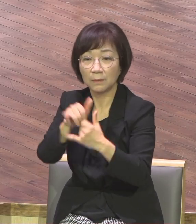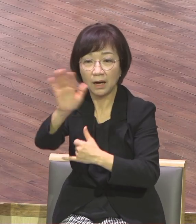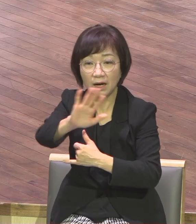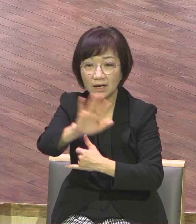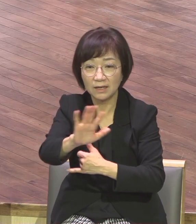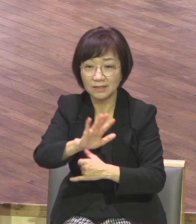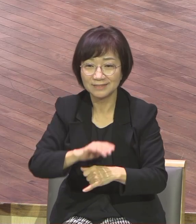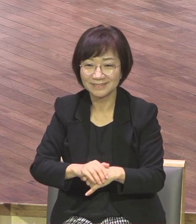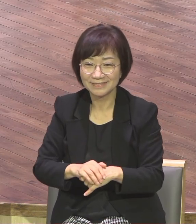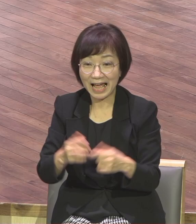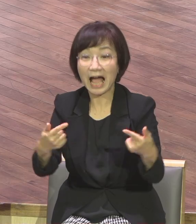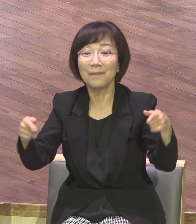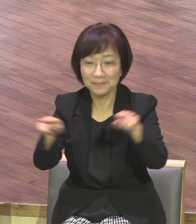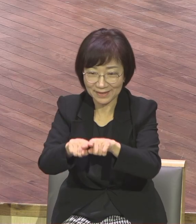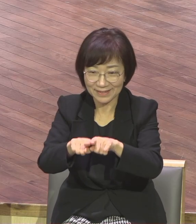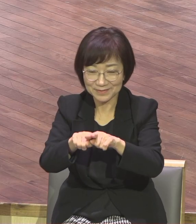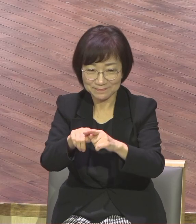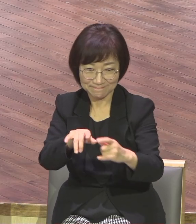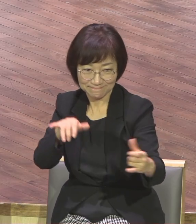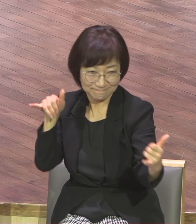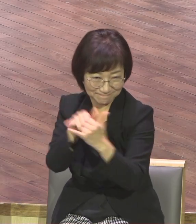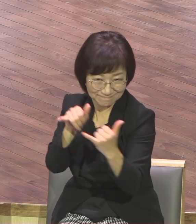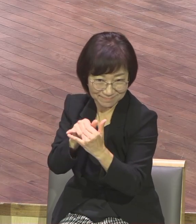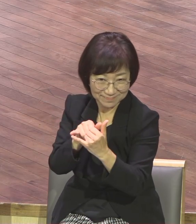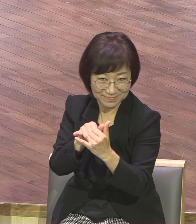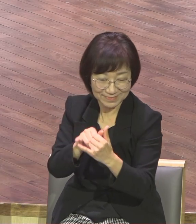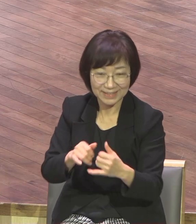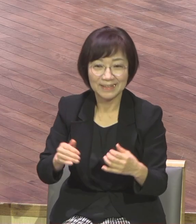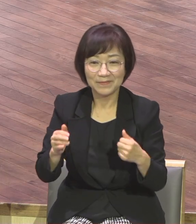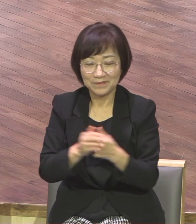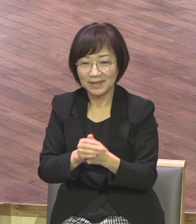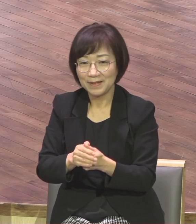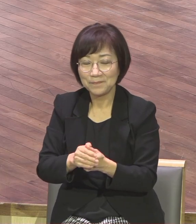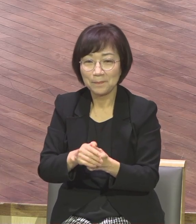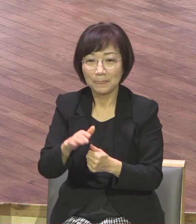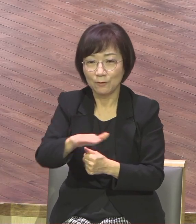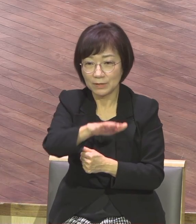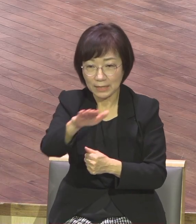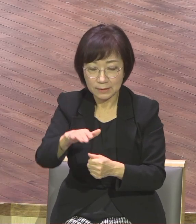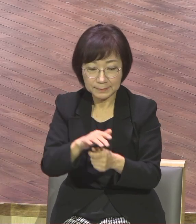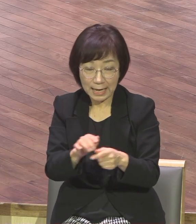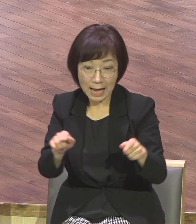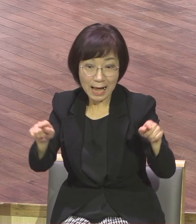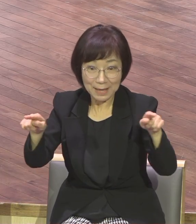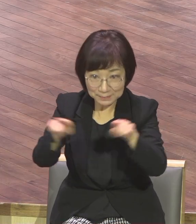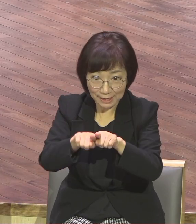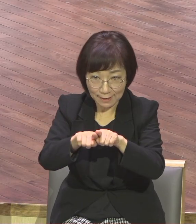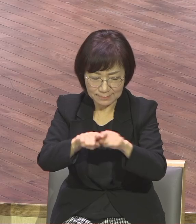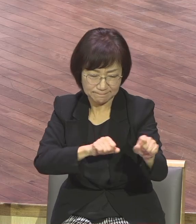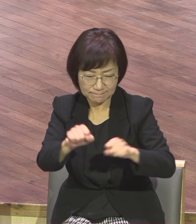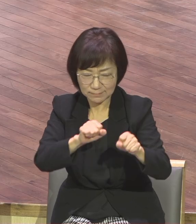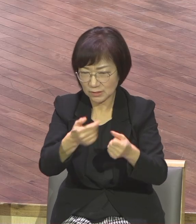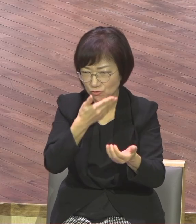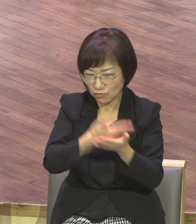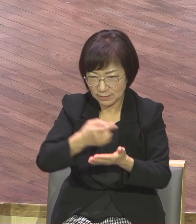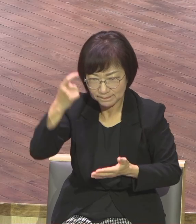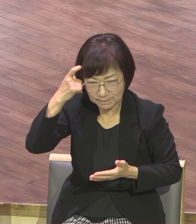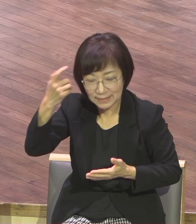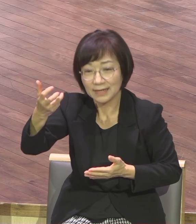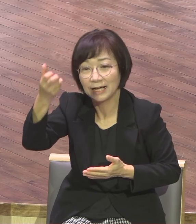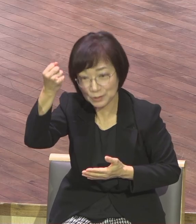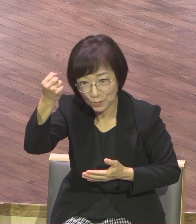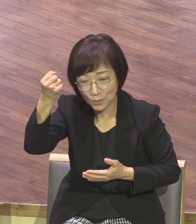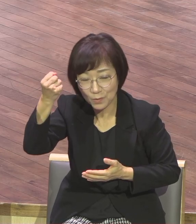통해서 동력이 주는 응답의 플랫폼을 함께 깨닫고 한 영혼이라도 살려고